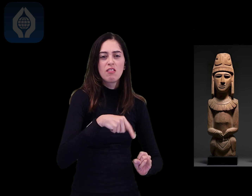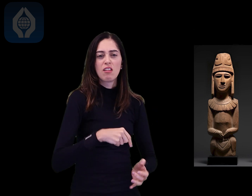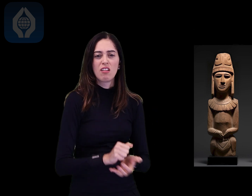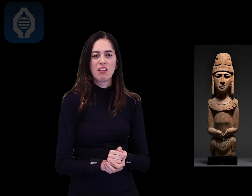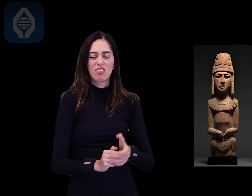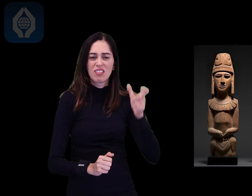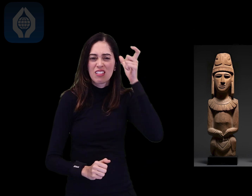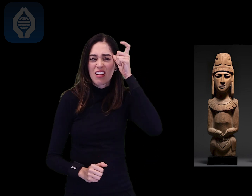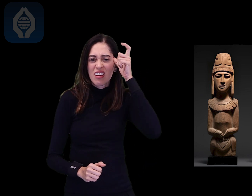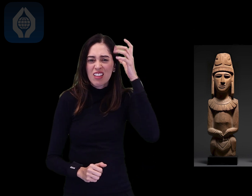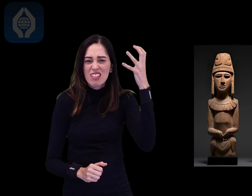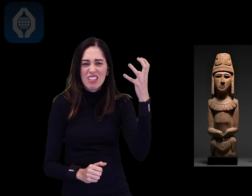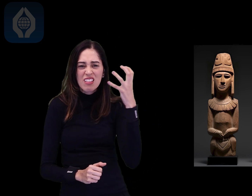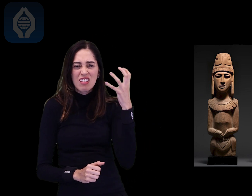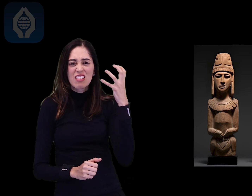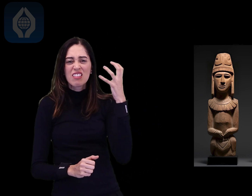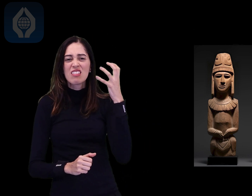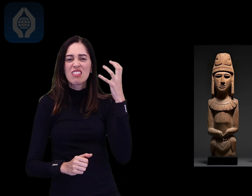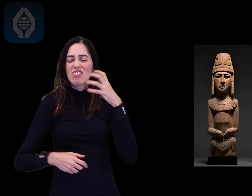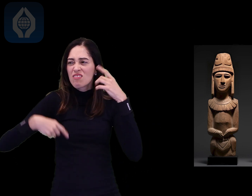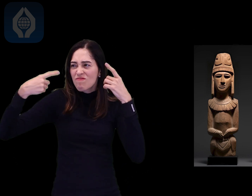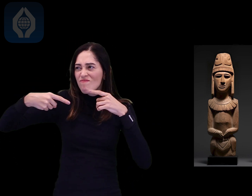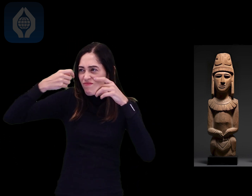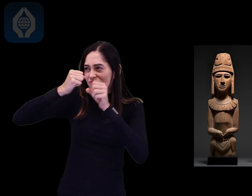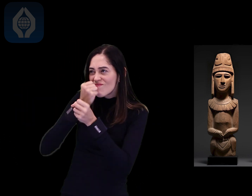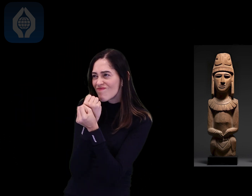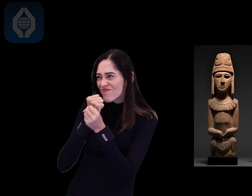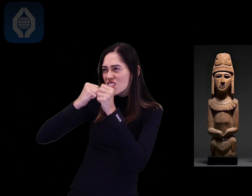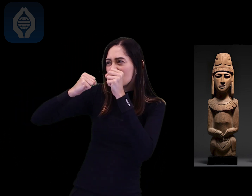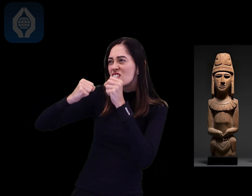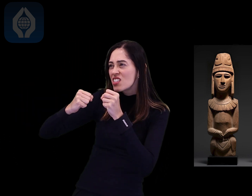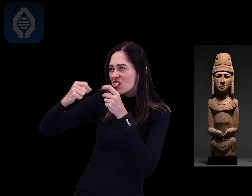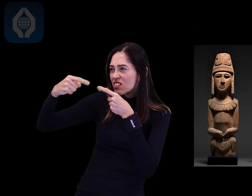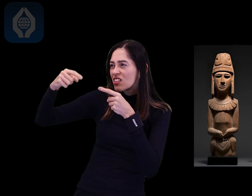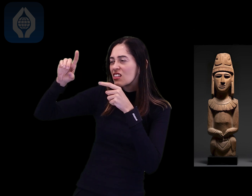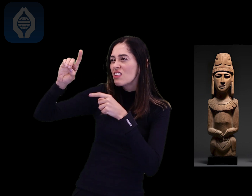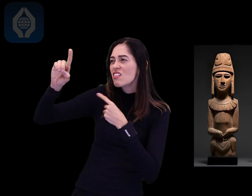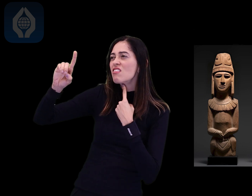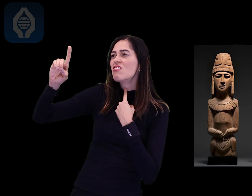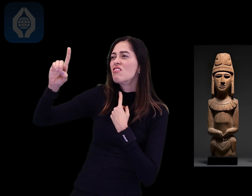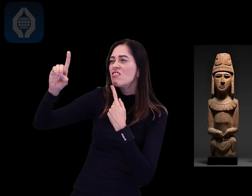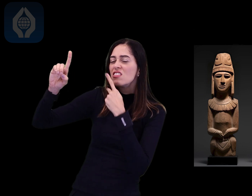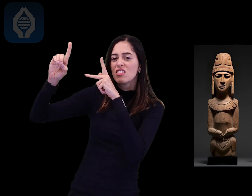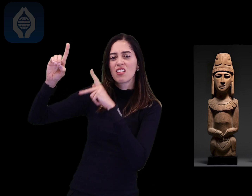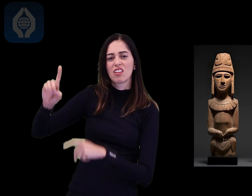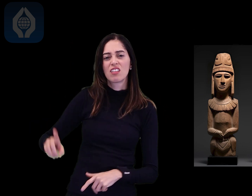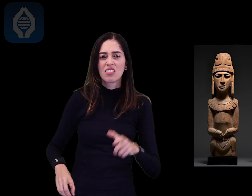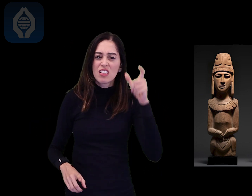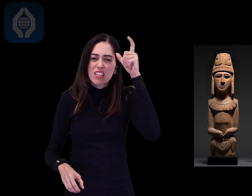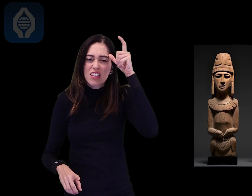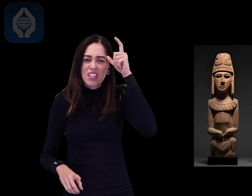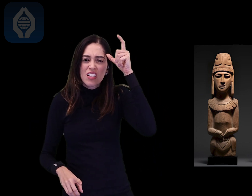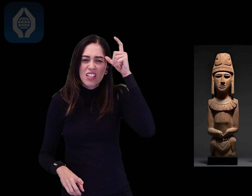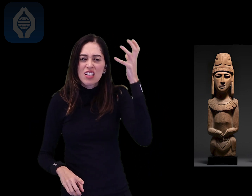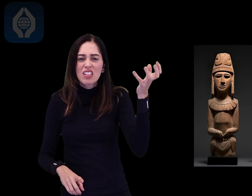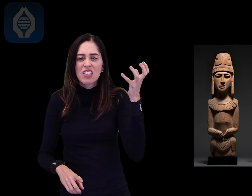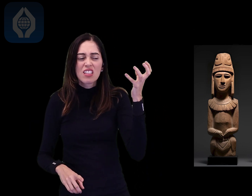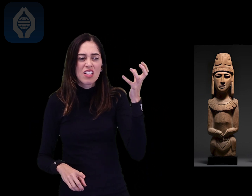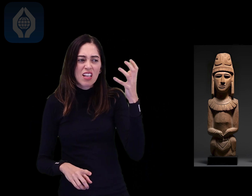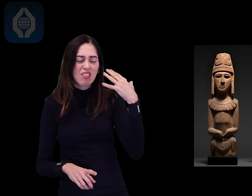à rebelião contra Deus e contra a sua vontade. Satanás quer que as pessoas adorem falsos deuses.